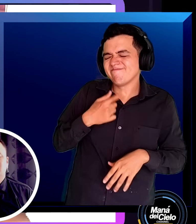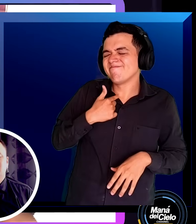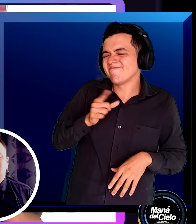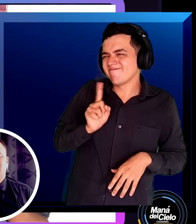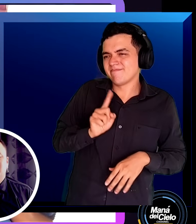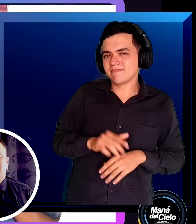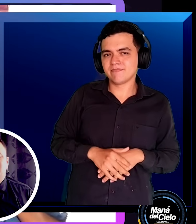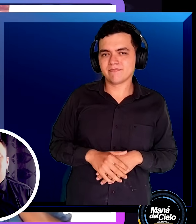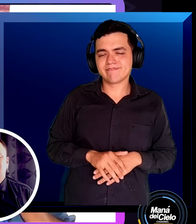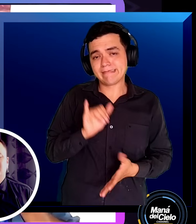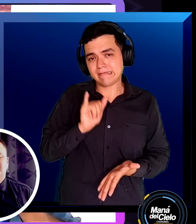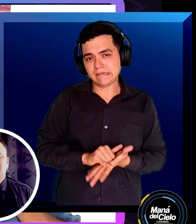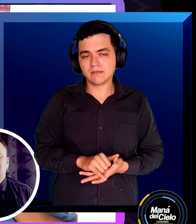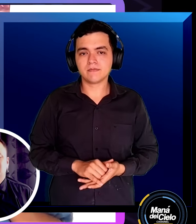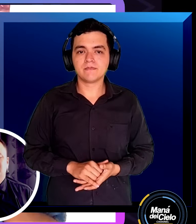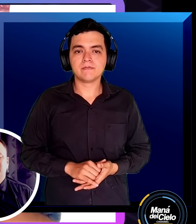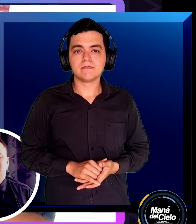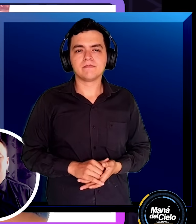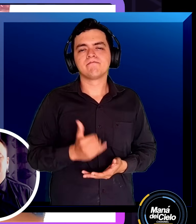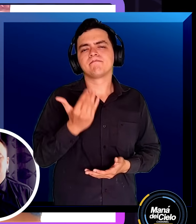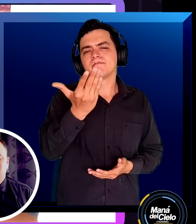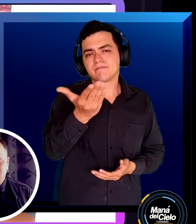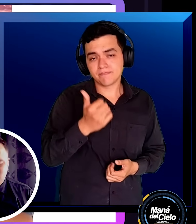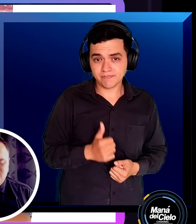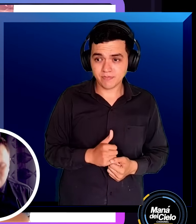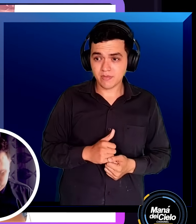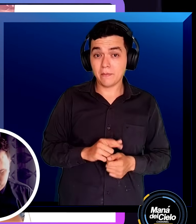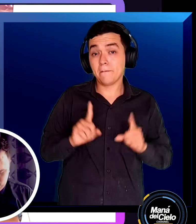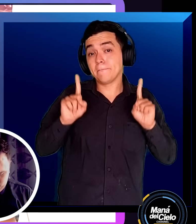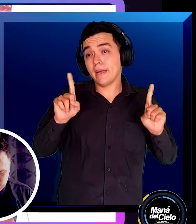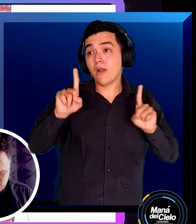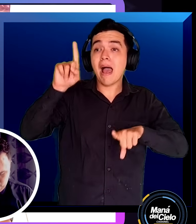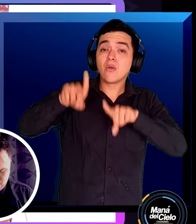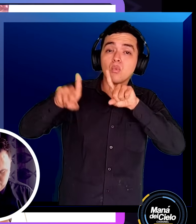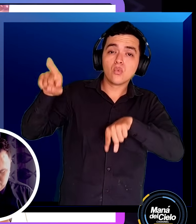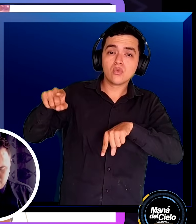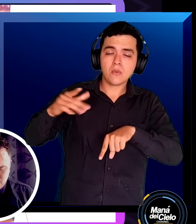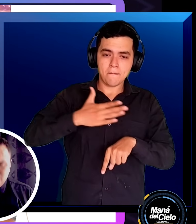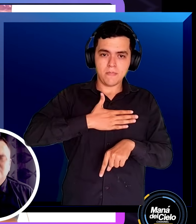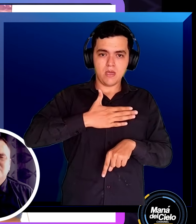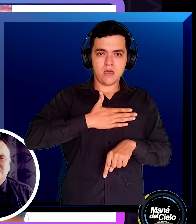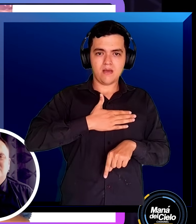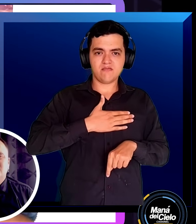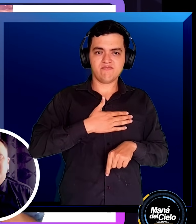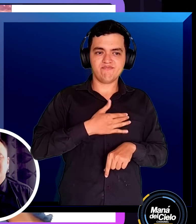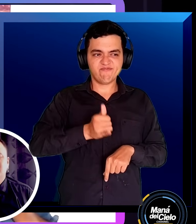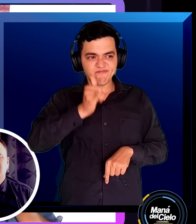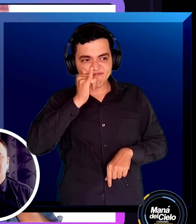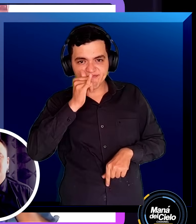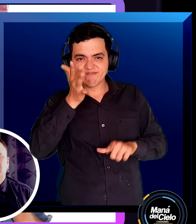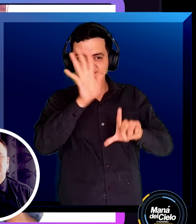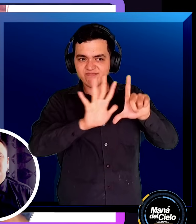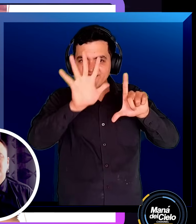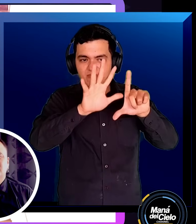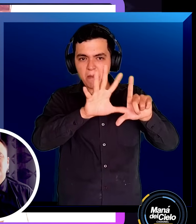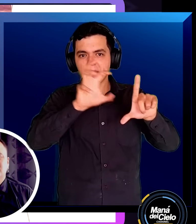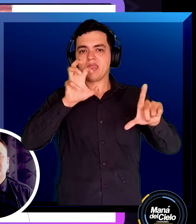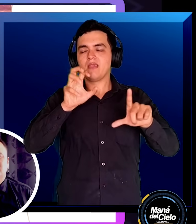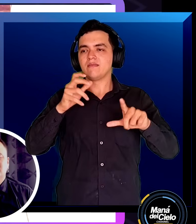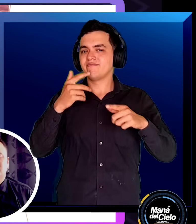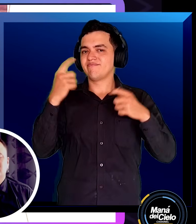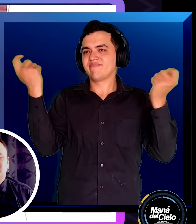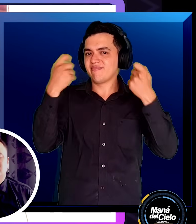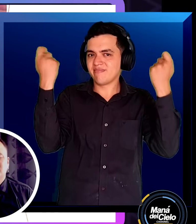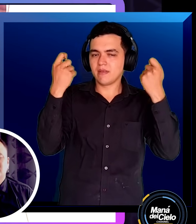Hay una pareja de doctores en el Perú y él es especialista en